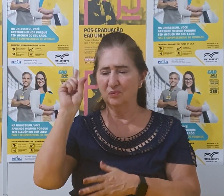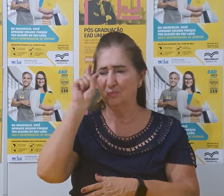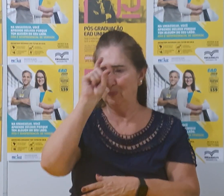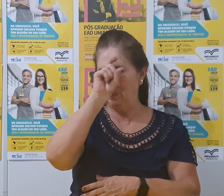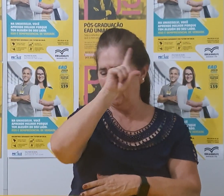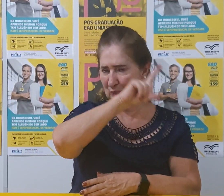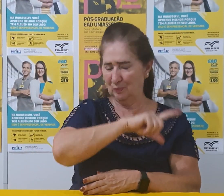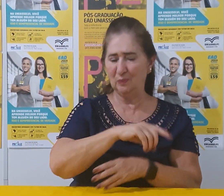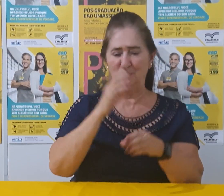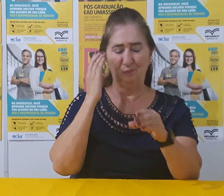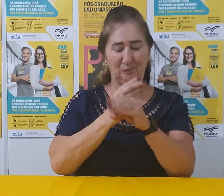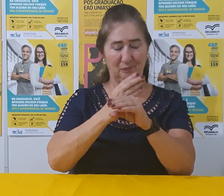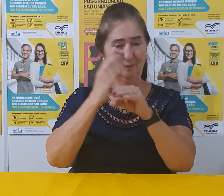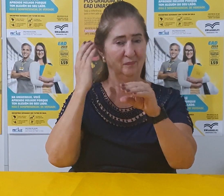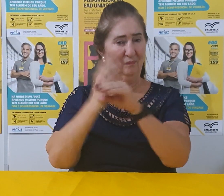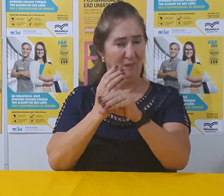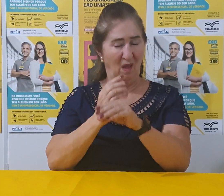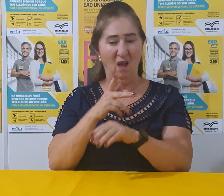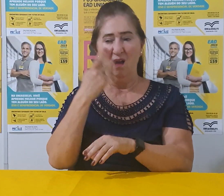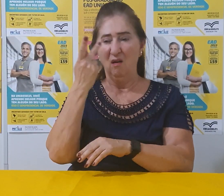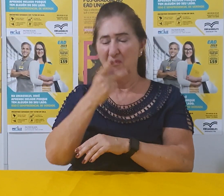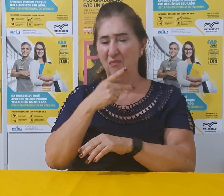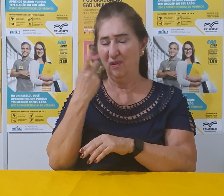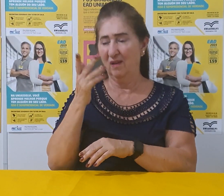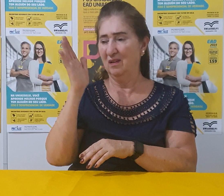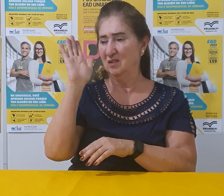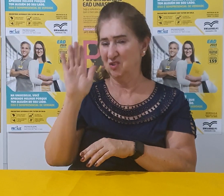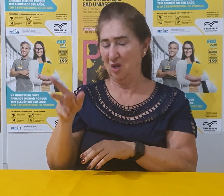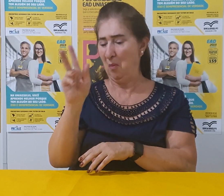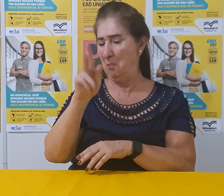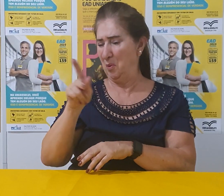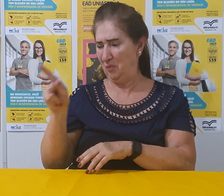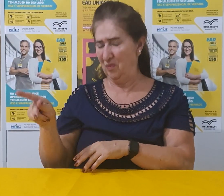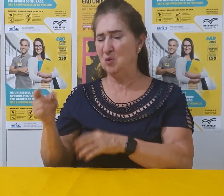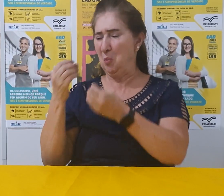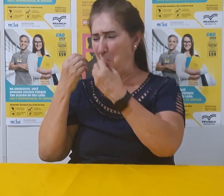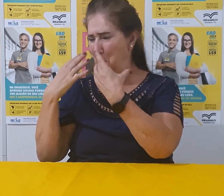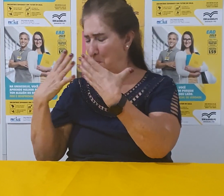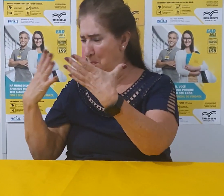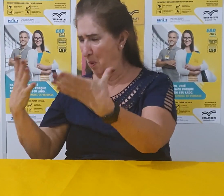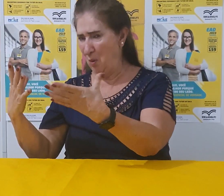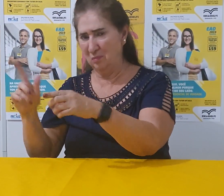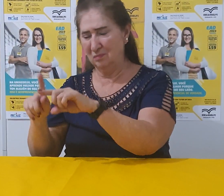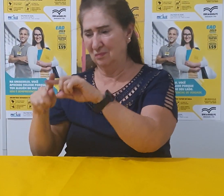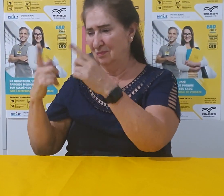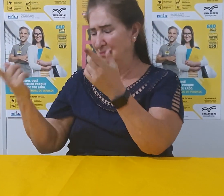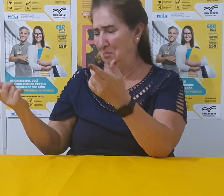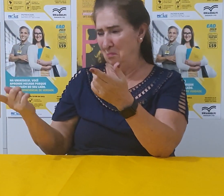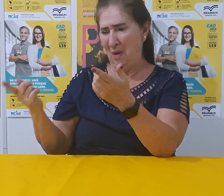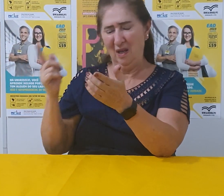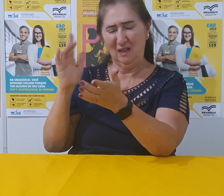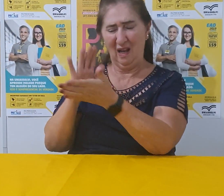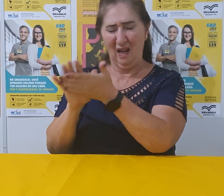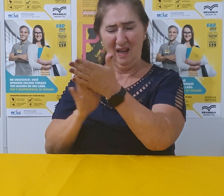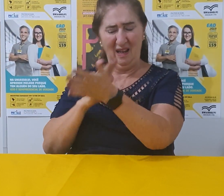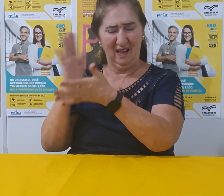aqui. Relata que teve excelentes professores, mas que não sabiam Libras. Para ele,